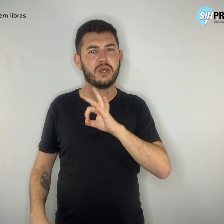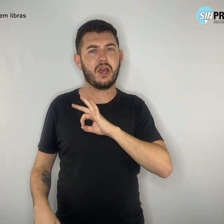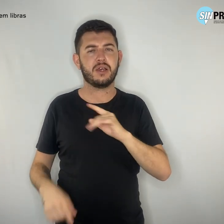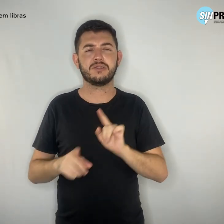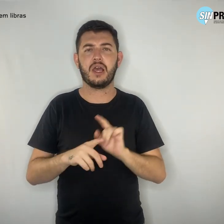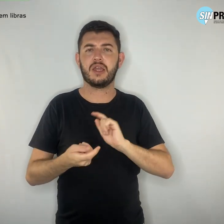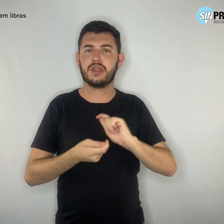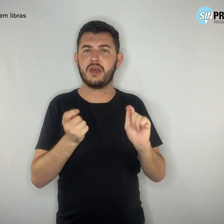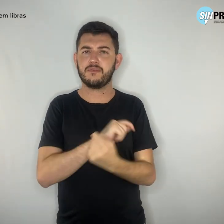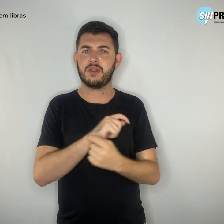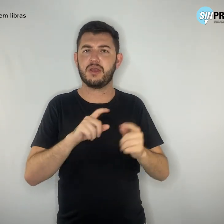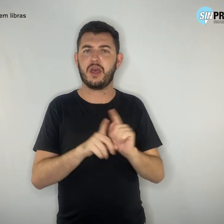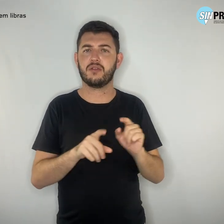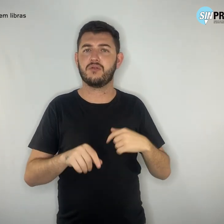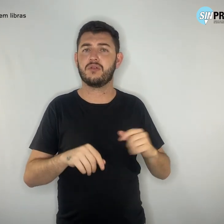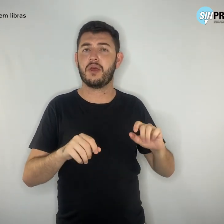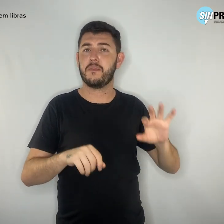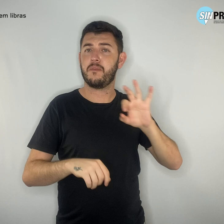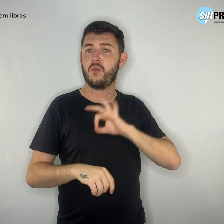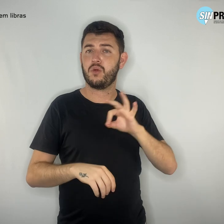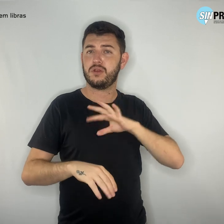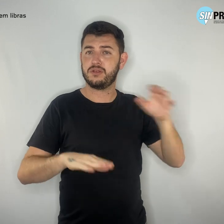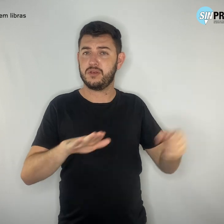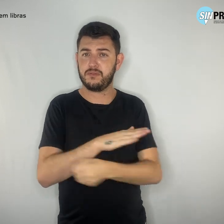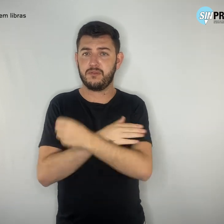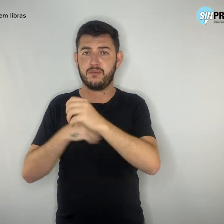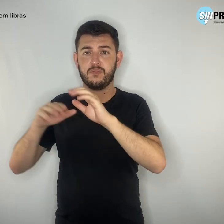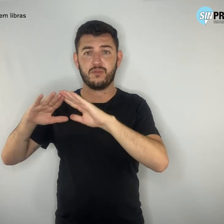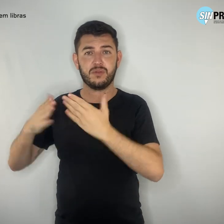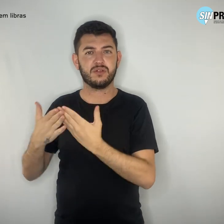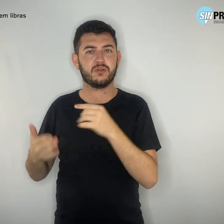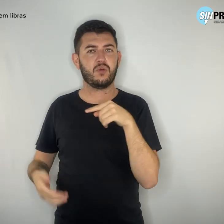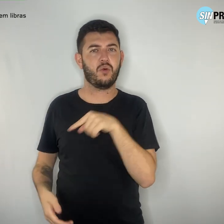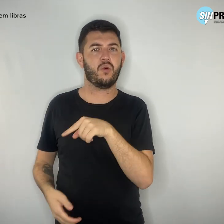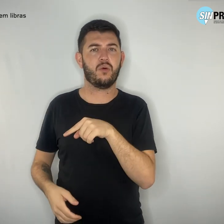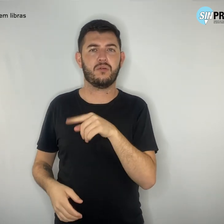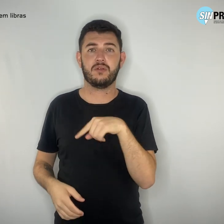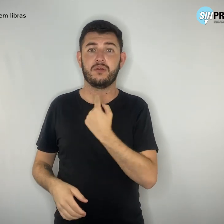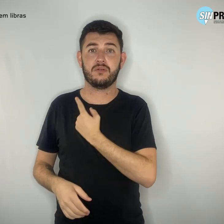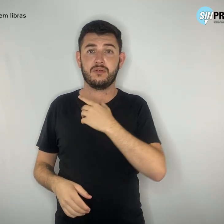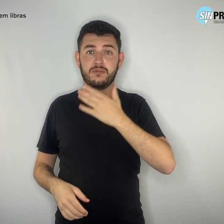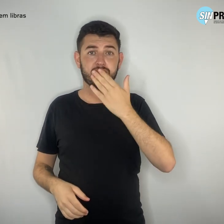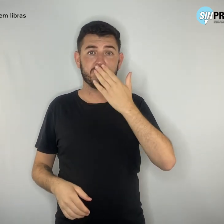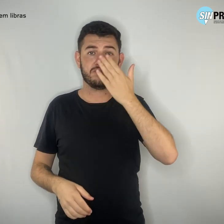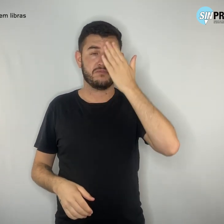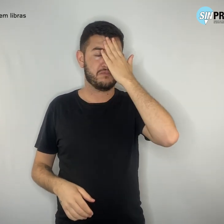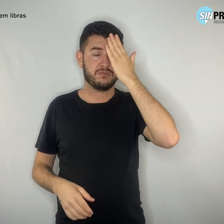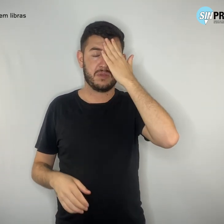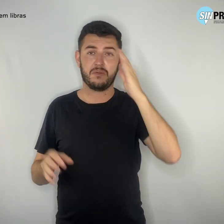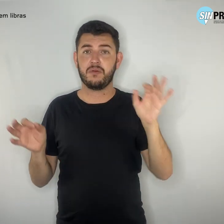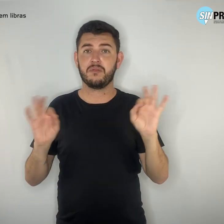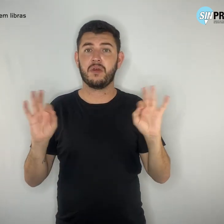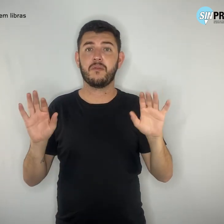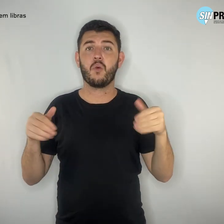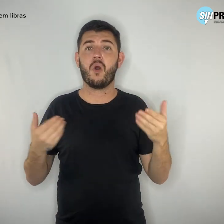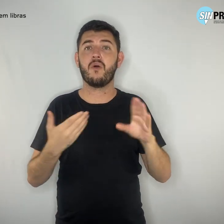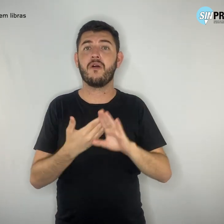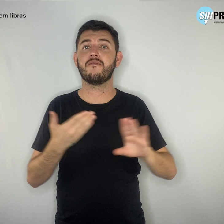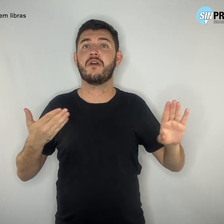são deslocados para uma escola, não se sabe que tipo de afastamento foi concedido e por quê.